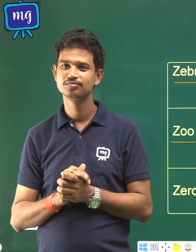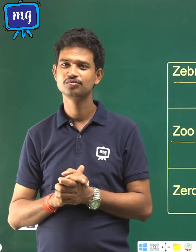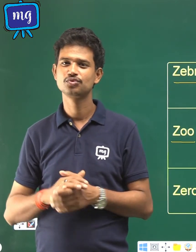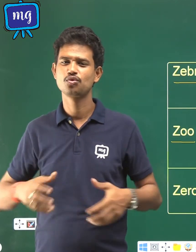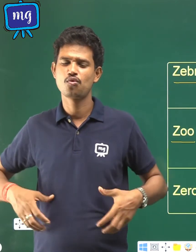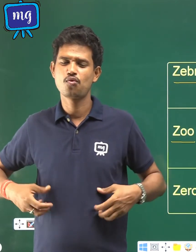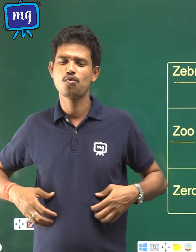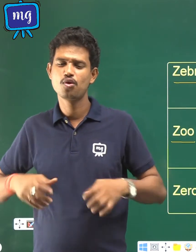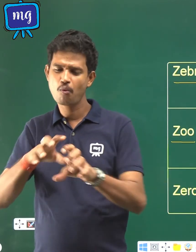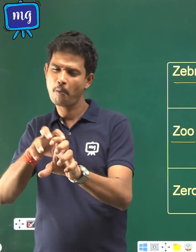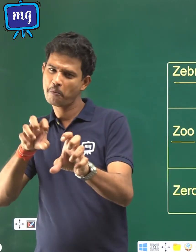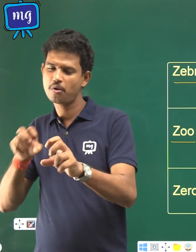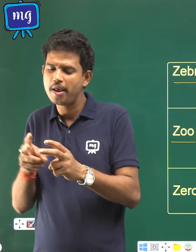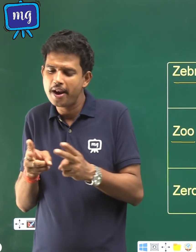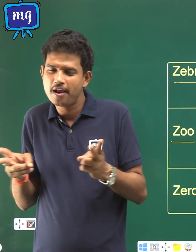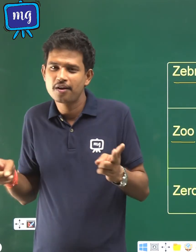zoo,